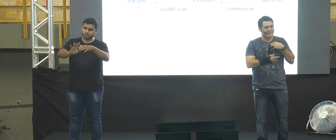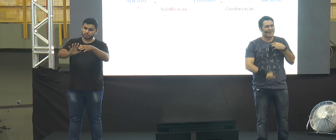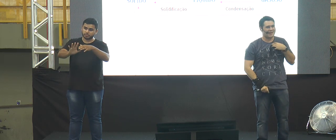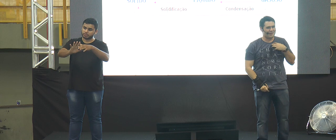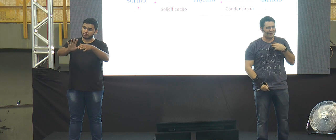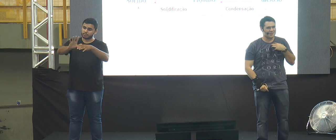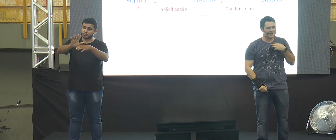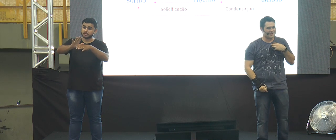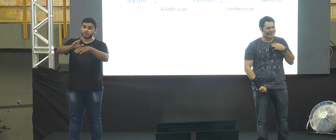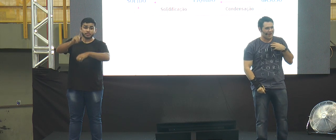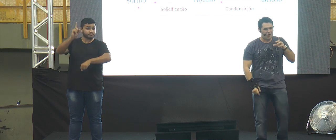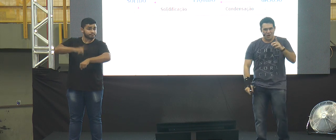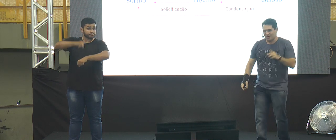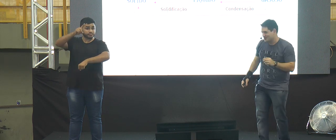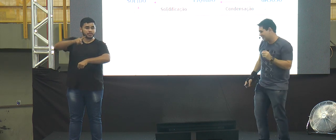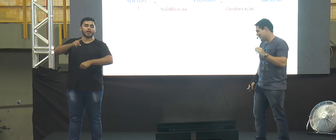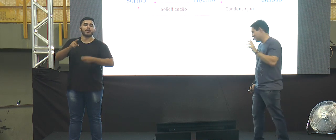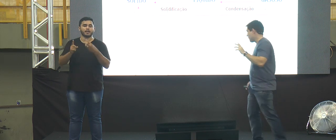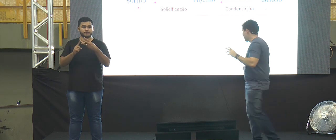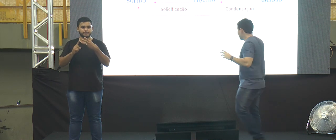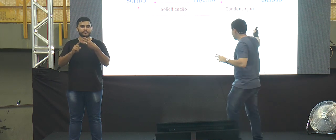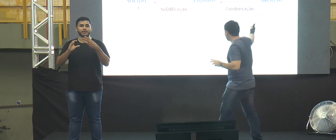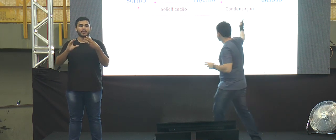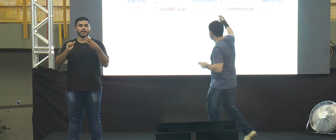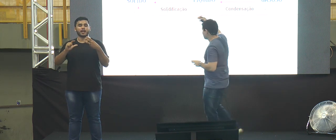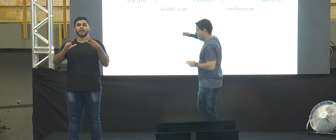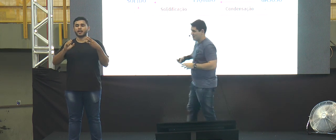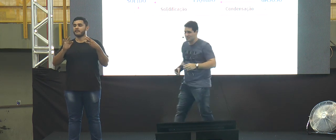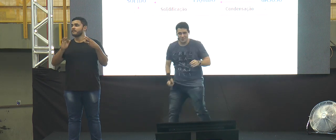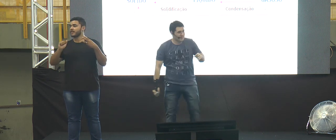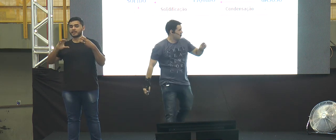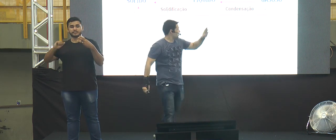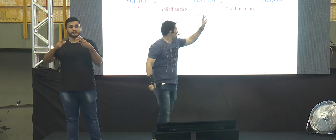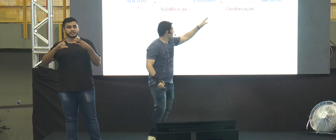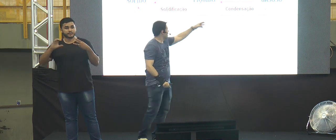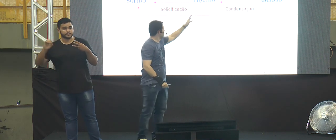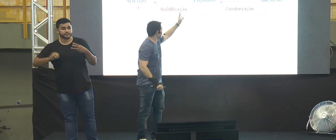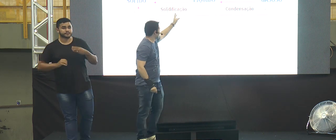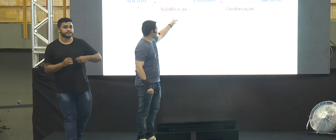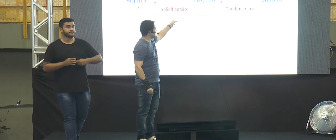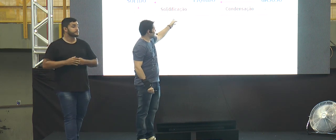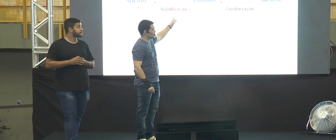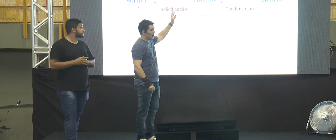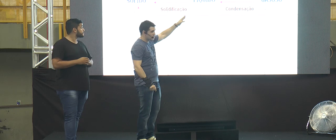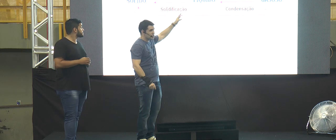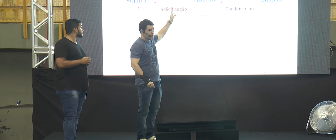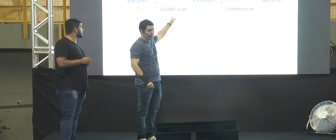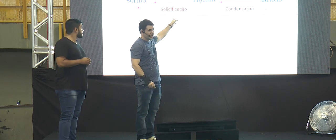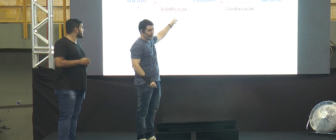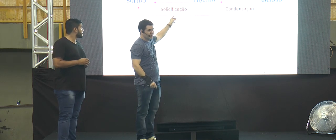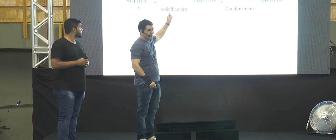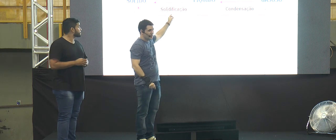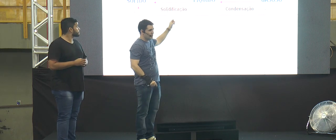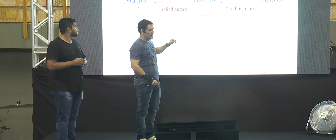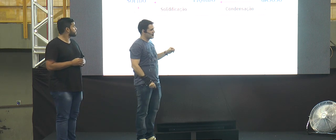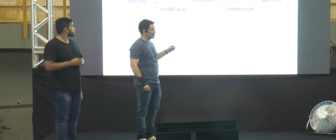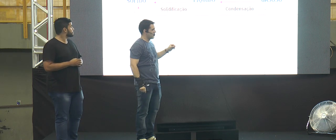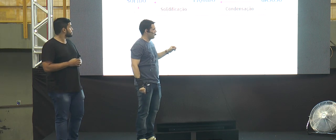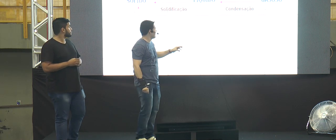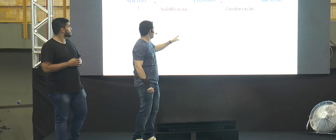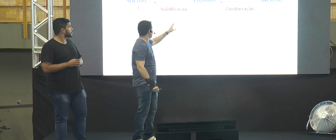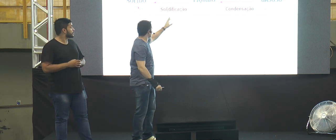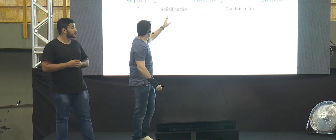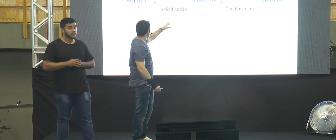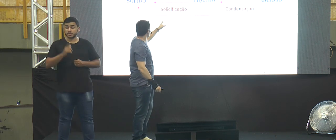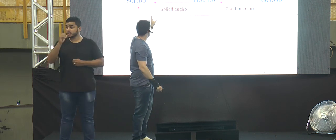quê? Calefação. Ó, seguinte, agora o processo inverso. Do líquido para o gasoso, do gasoso para o líquido,